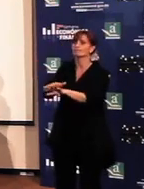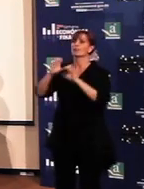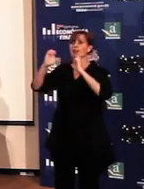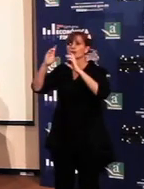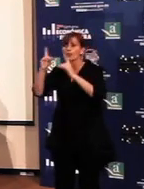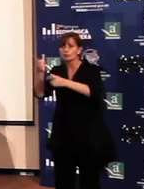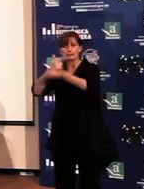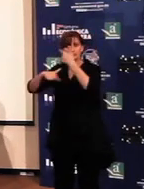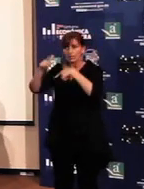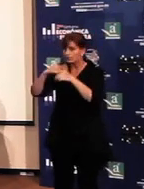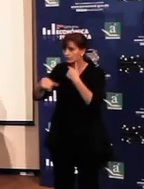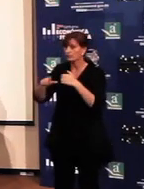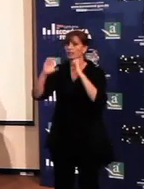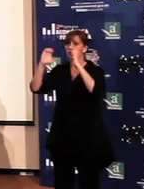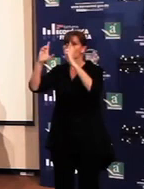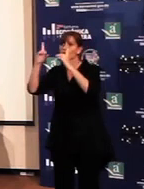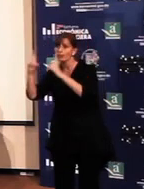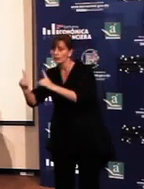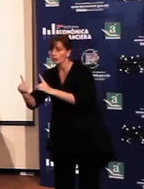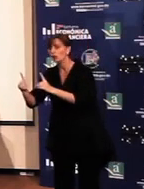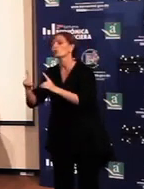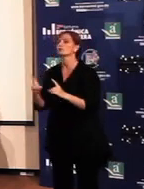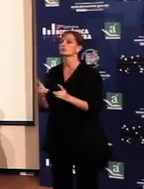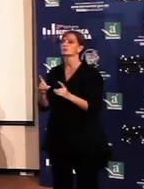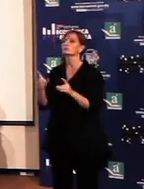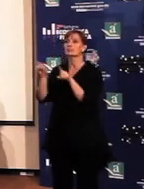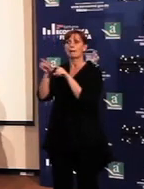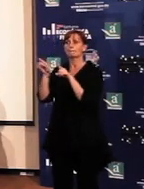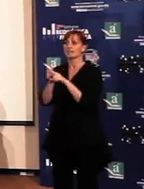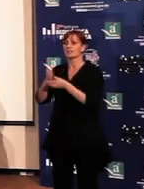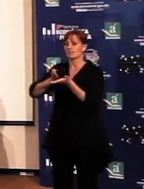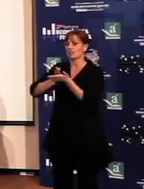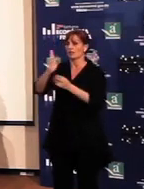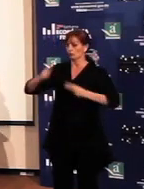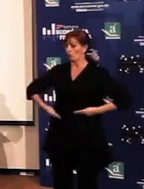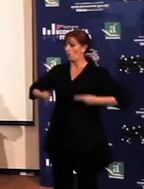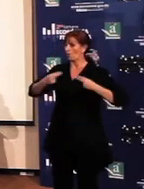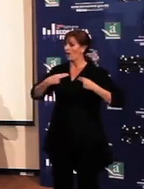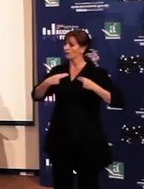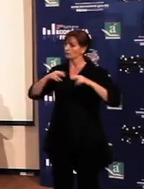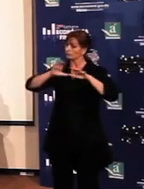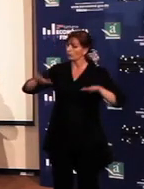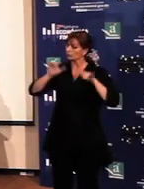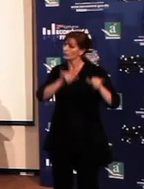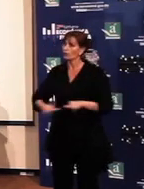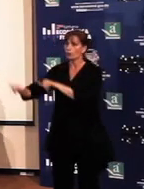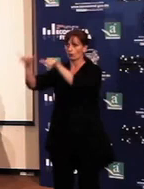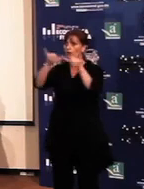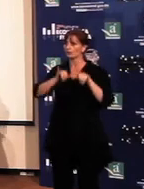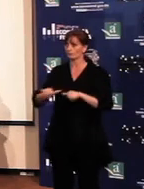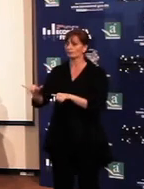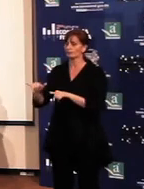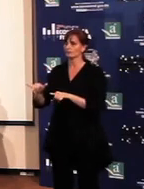seña educación en incluso derechos humanos para el trato igualitario de modo que